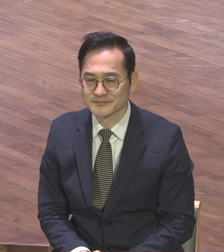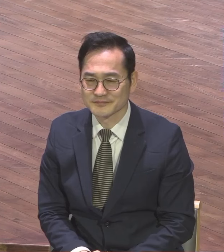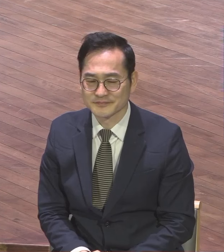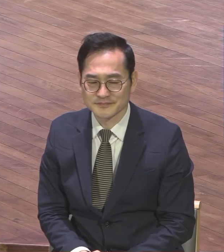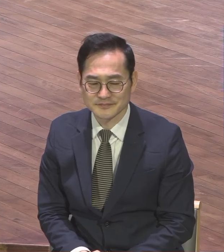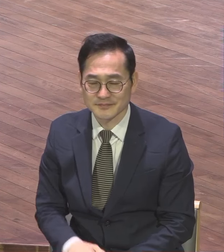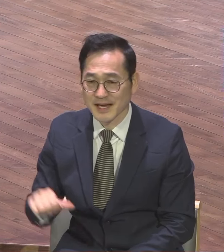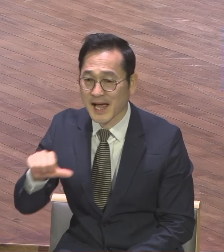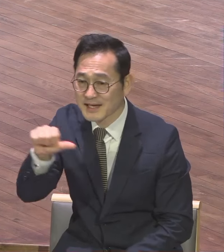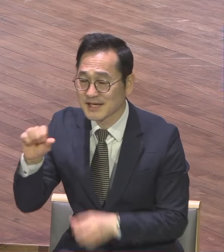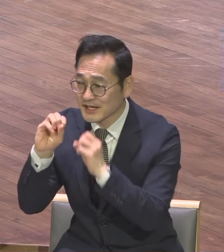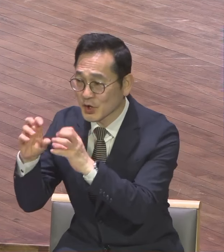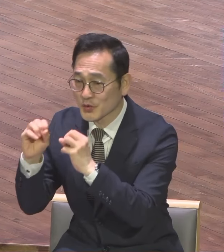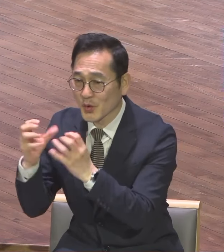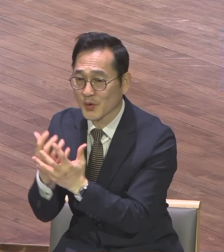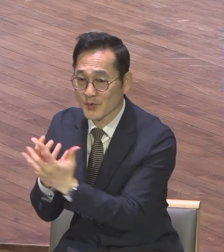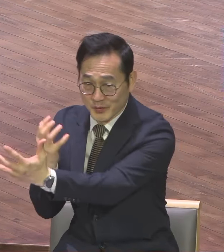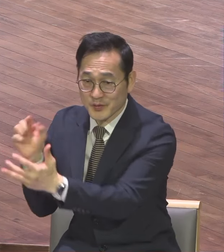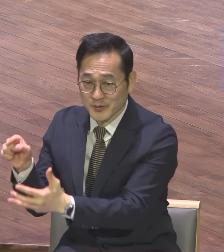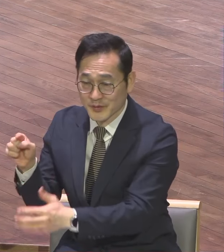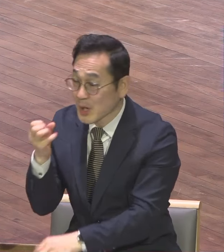집회가 열린 이 홍콩은